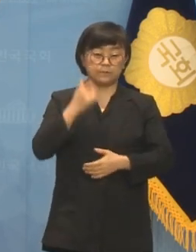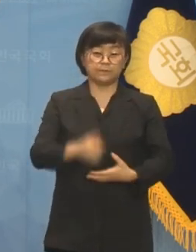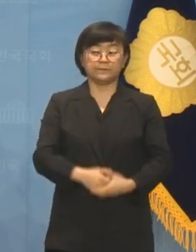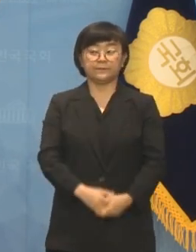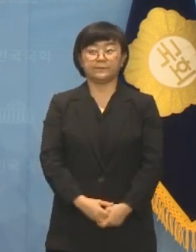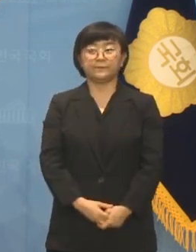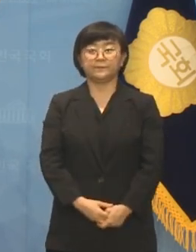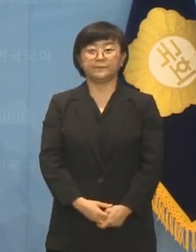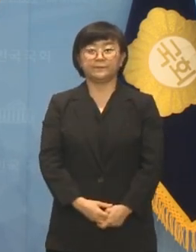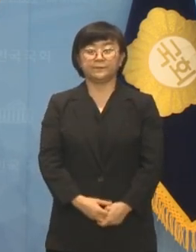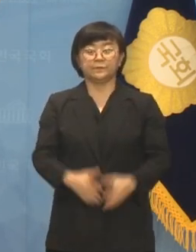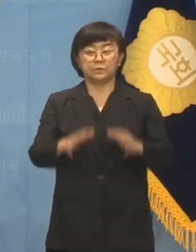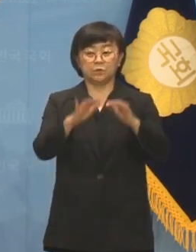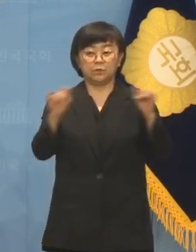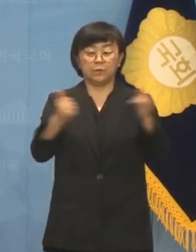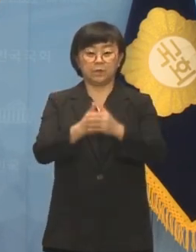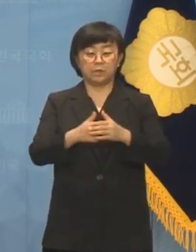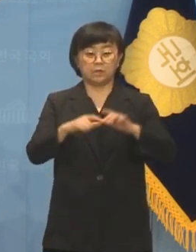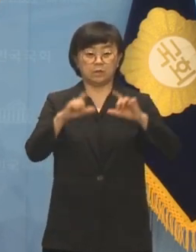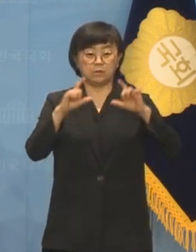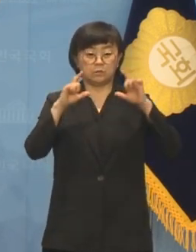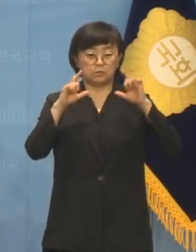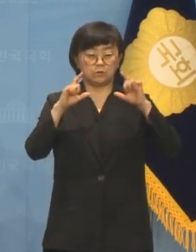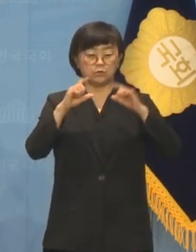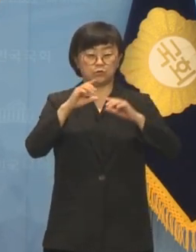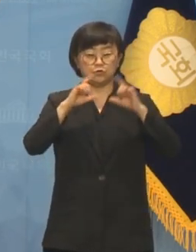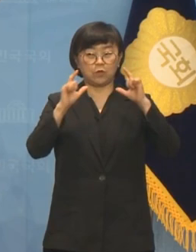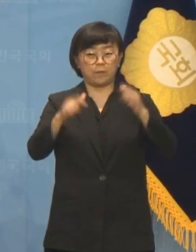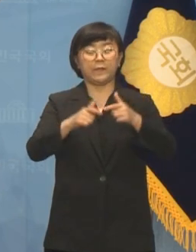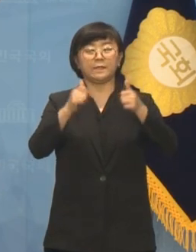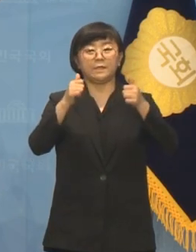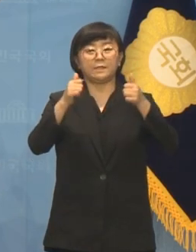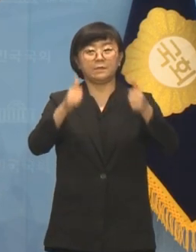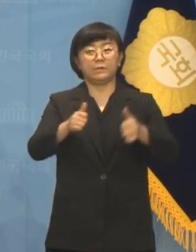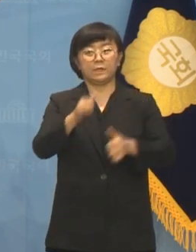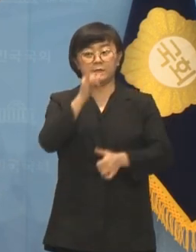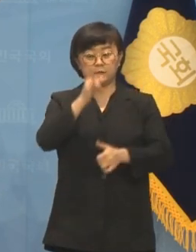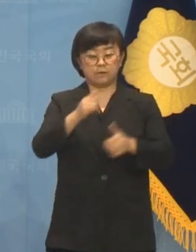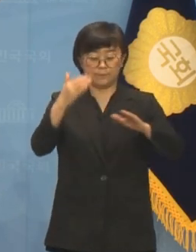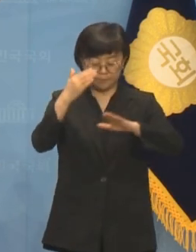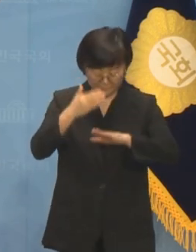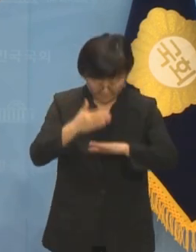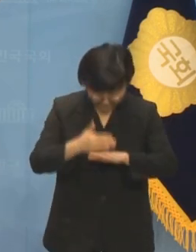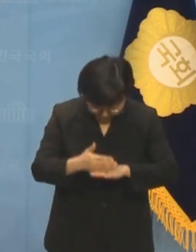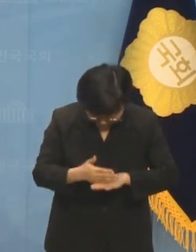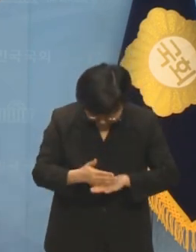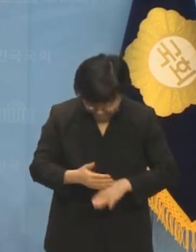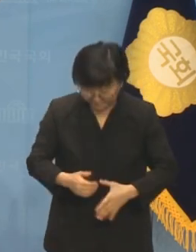국민들의 준엄한 심판만이 남아 있습니다. 감사합니다.